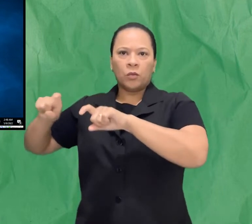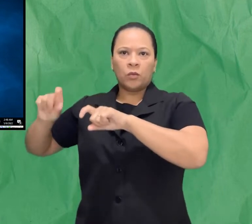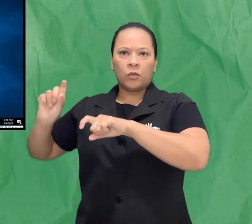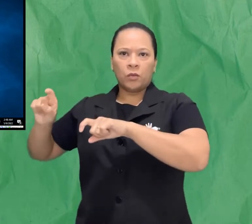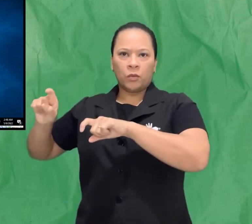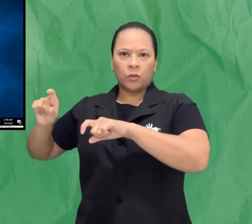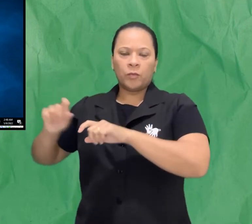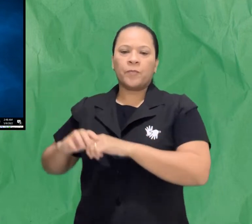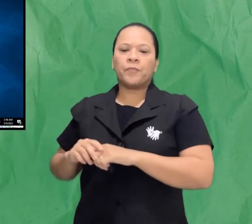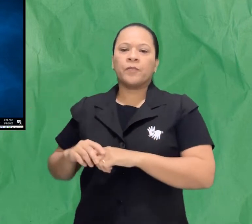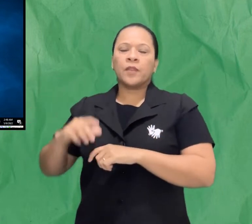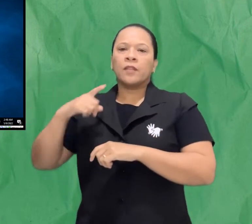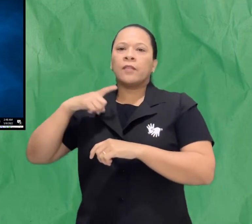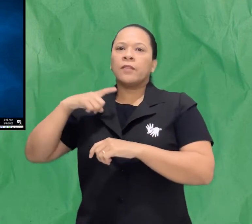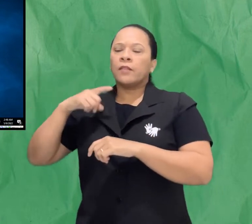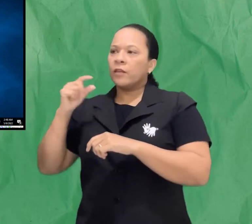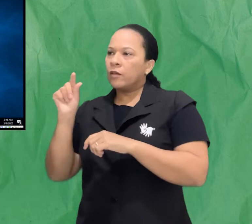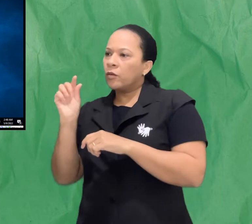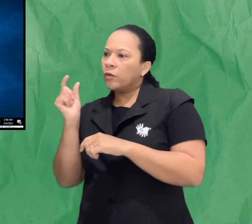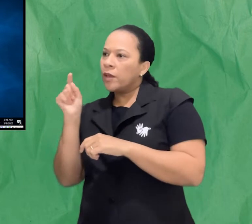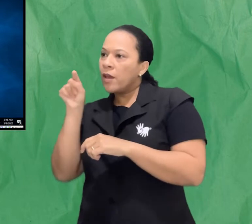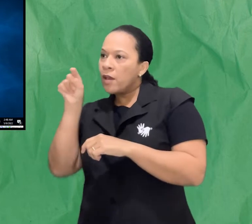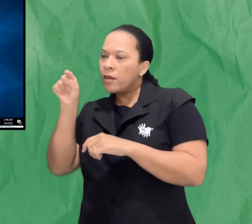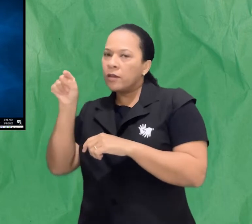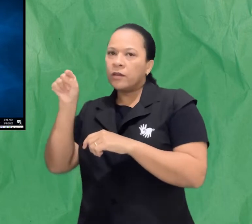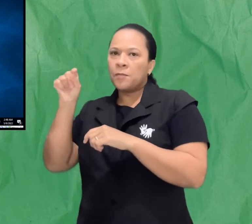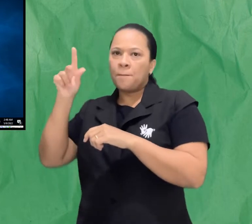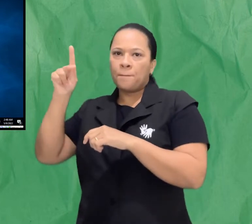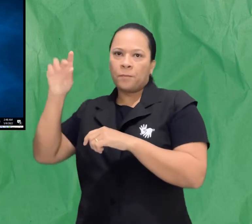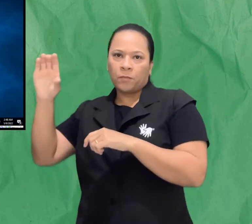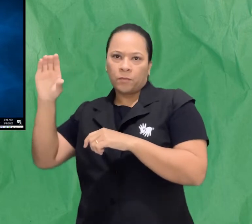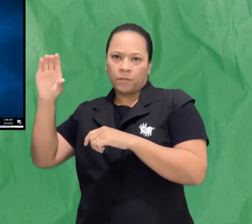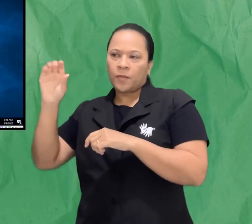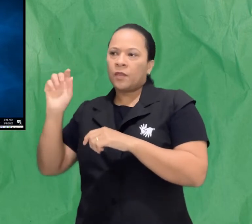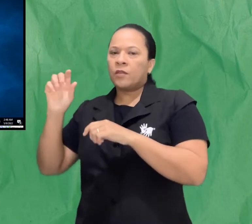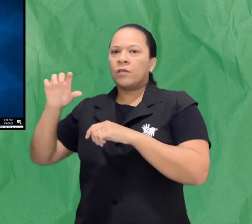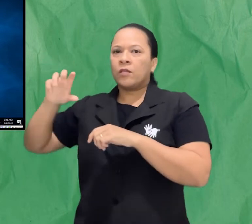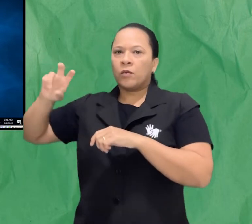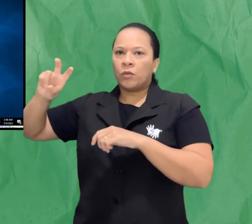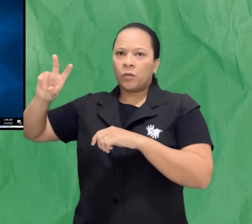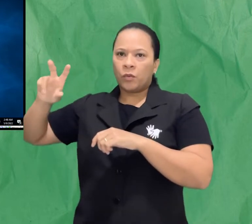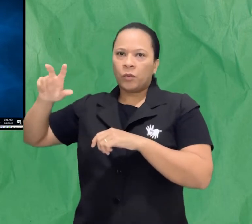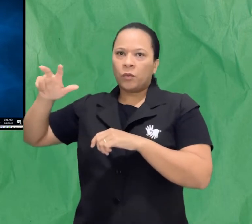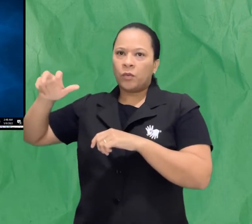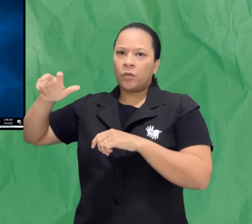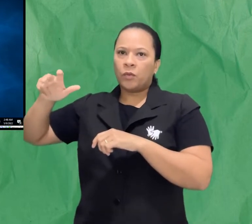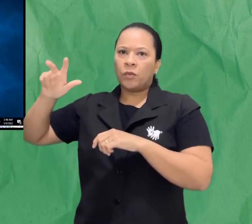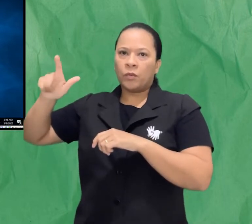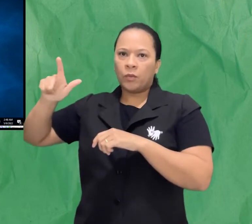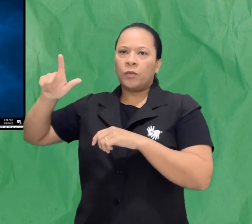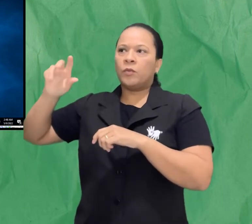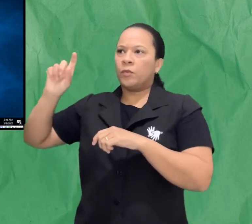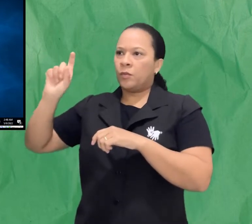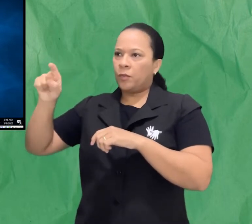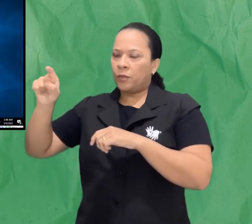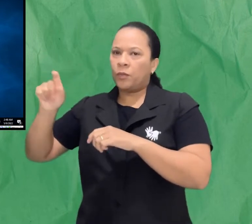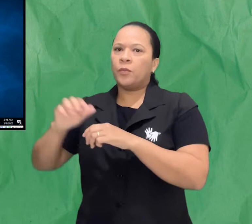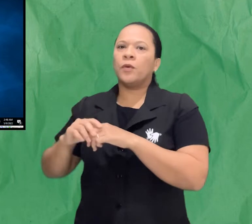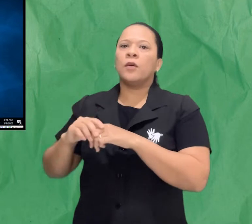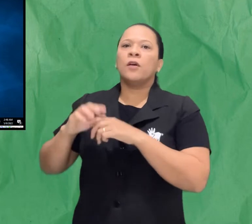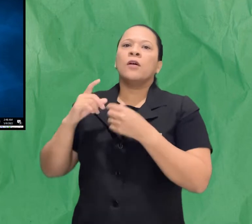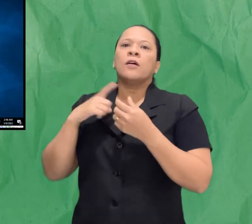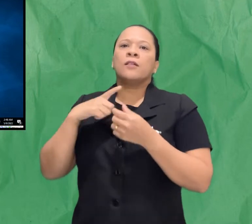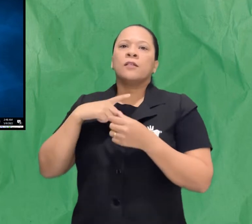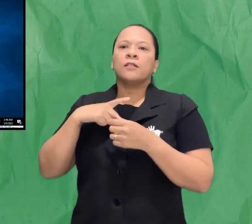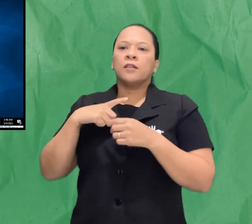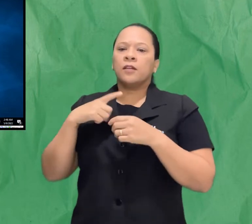tem aqui este PC, clico com direito. Ou em alguns que tiver em português, vai ter